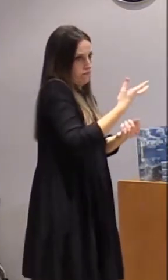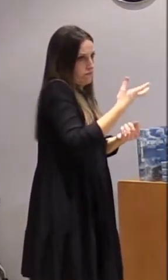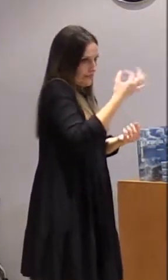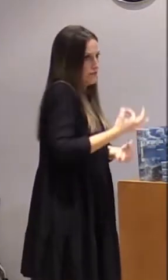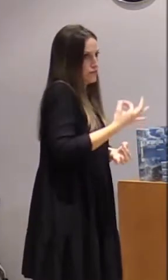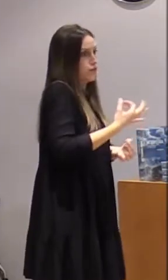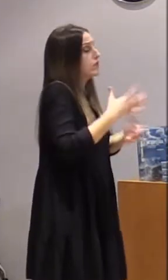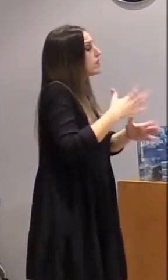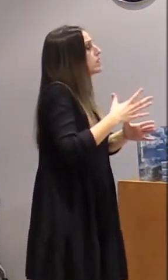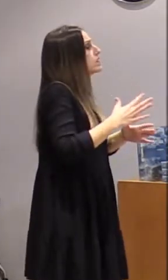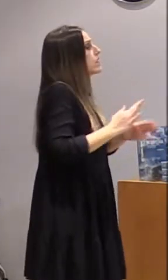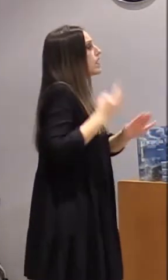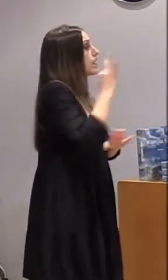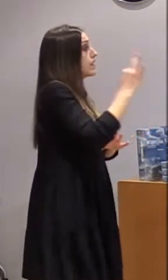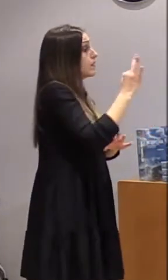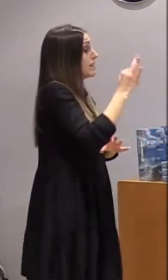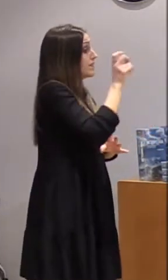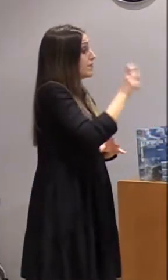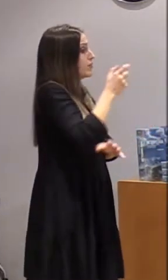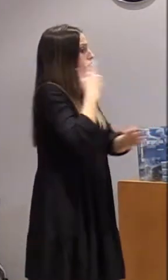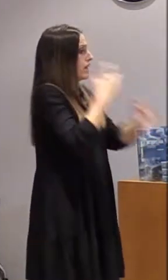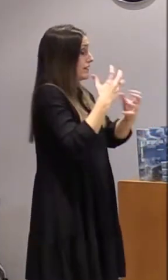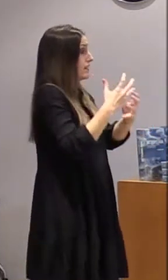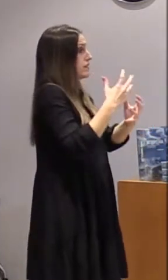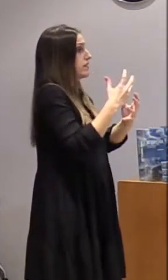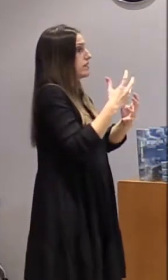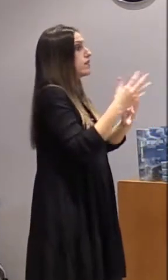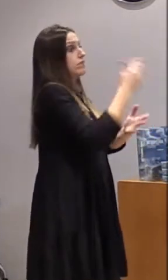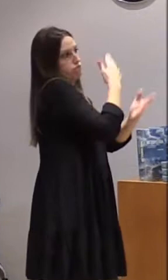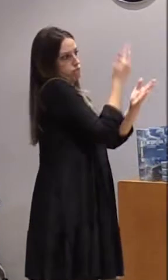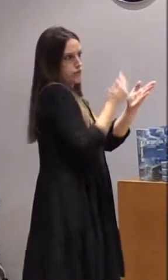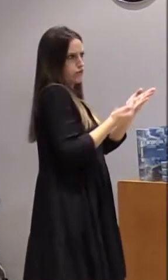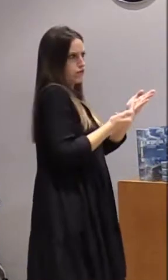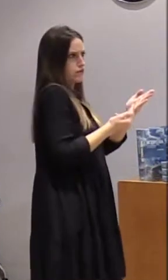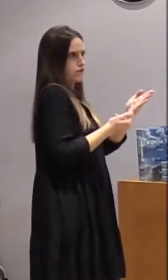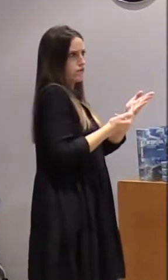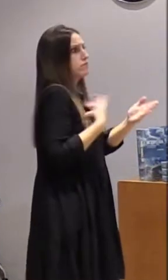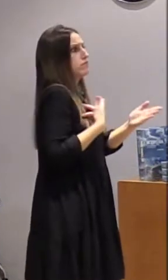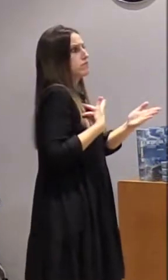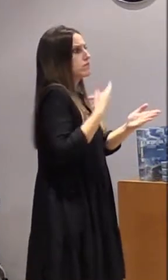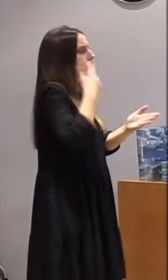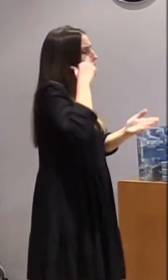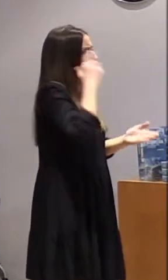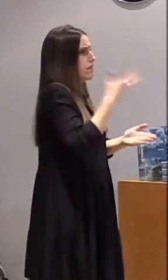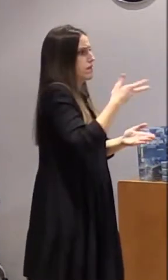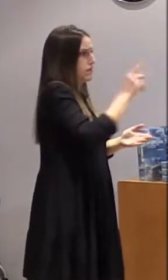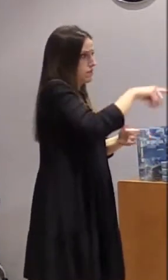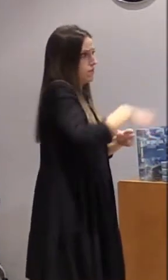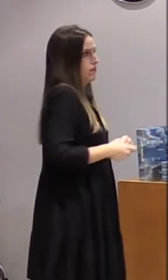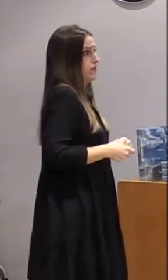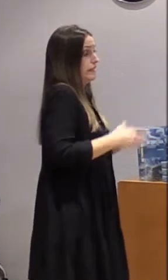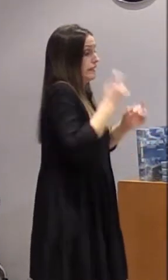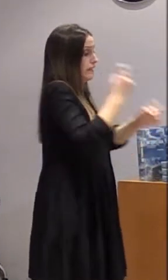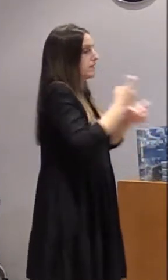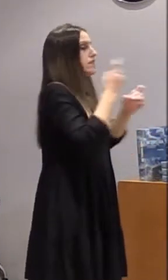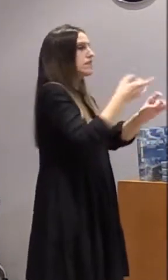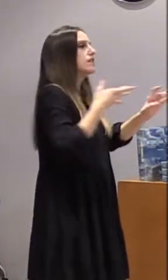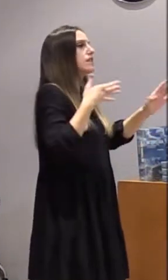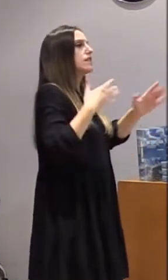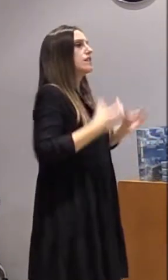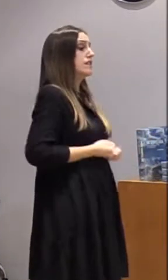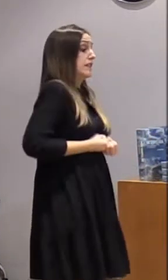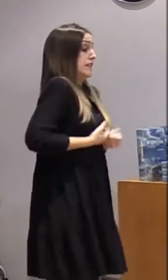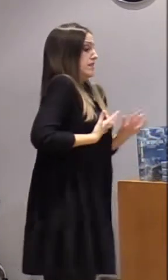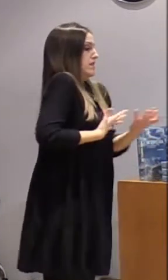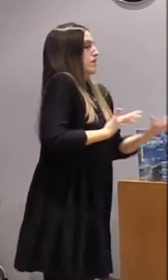por supuesto que los artistas, en este caso los pintores, los han vivido. Los han vivido y los han intentado expresar, como ellos saben, que es